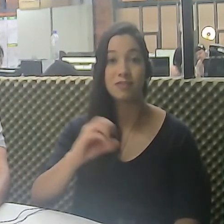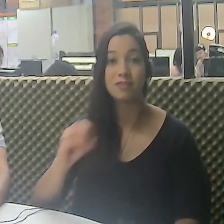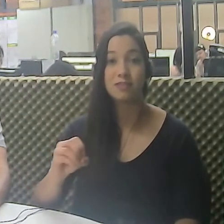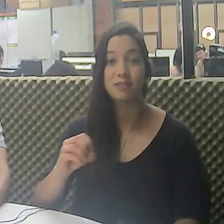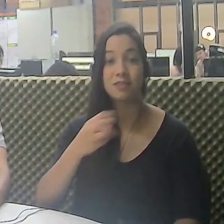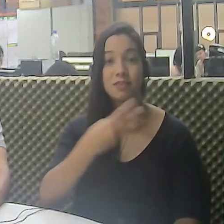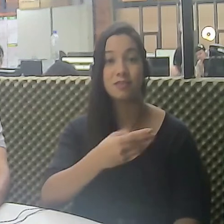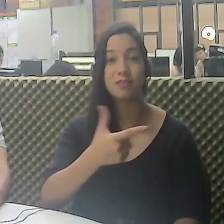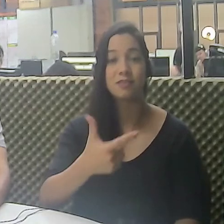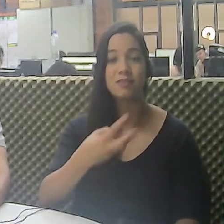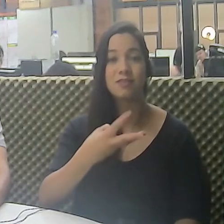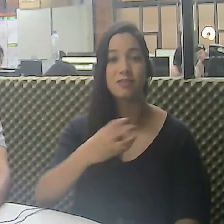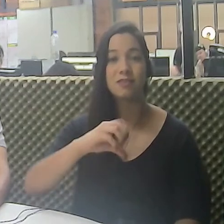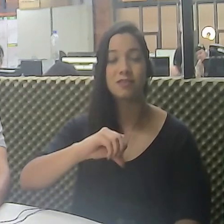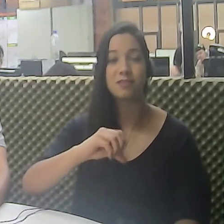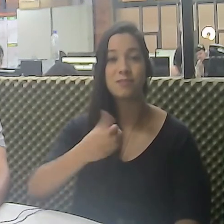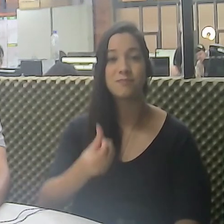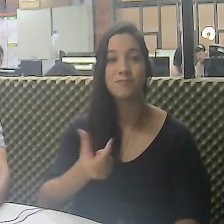3239-6700.